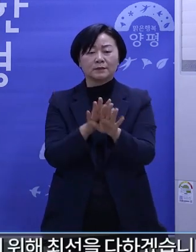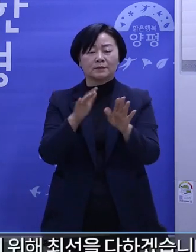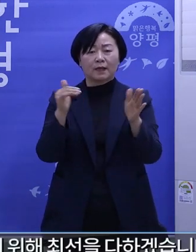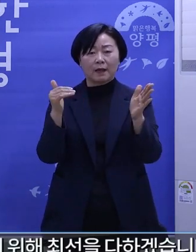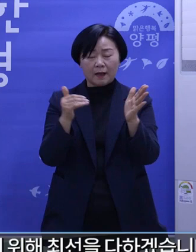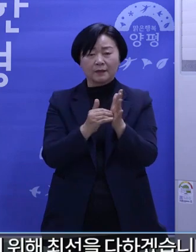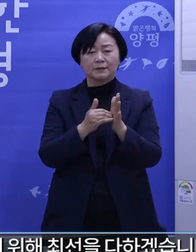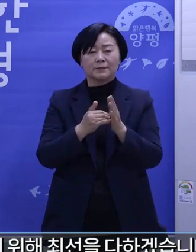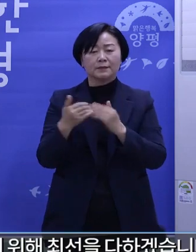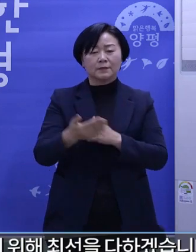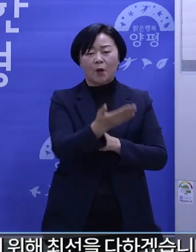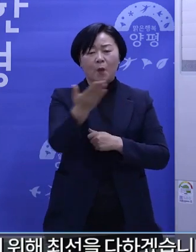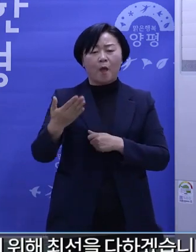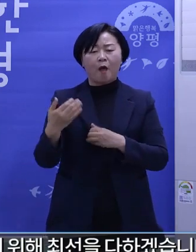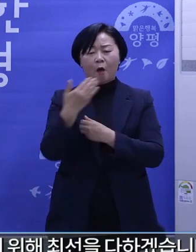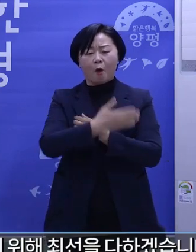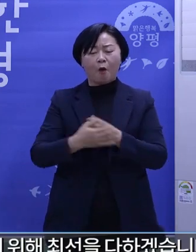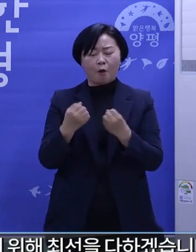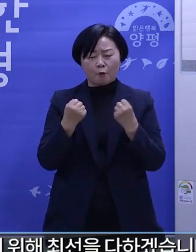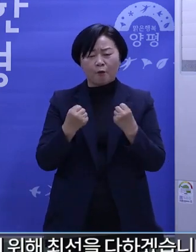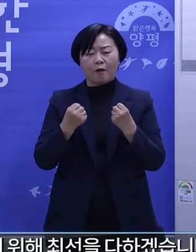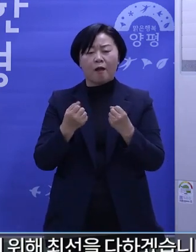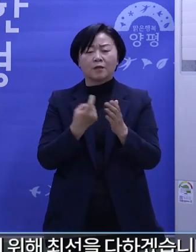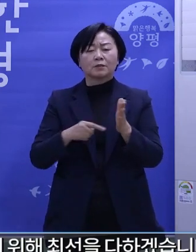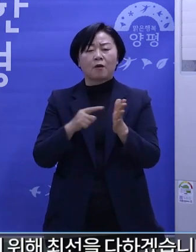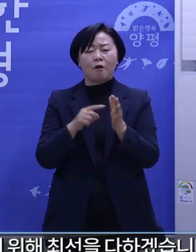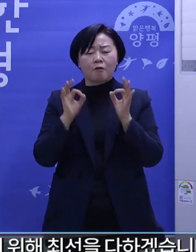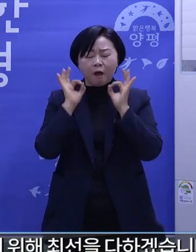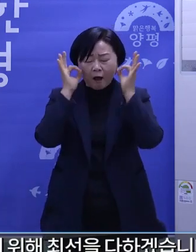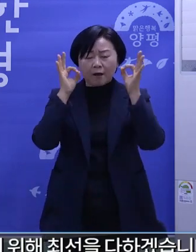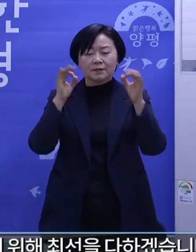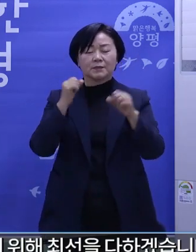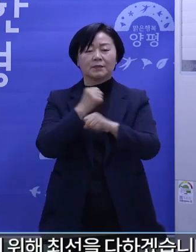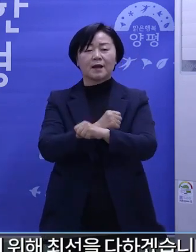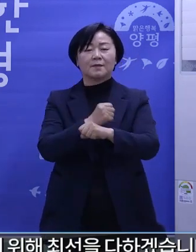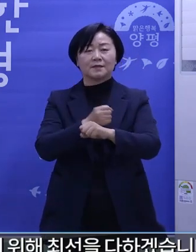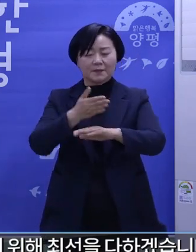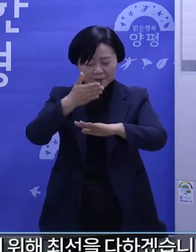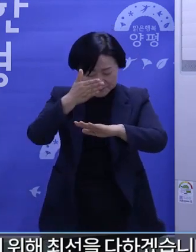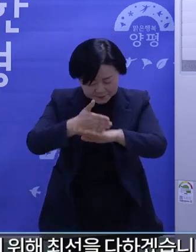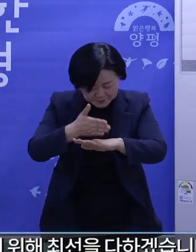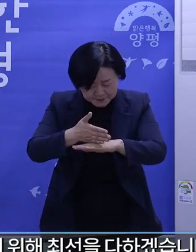그날까지 양평 군민의 건강을 위하여 최선을 다하겠습니다. 감사합니다.